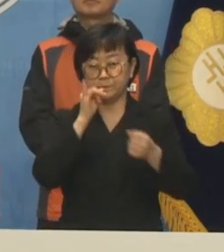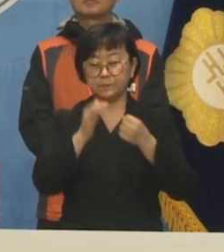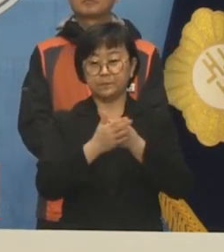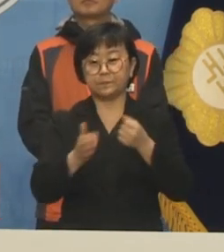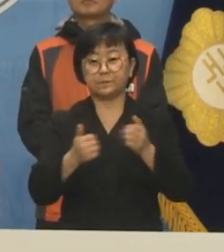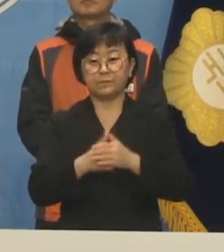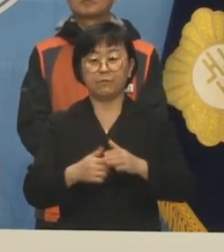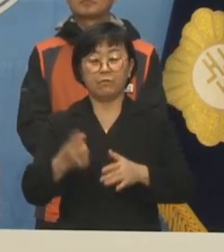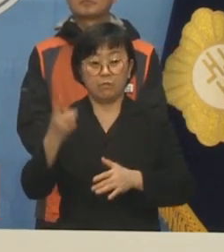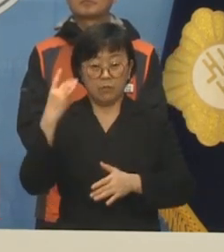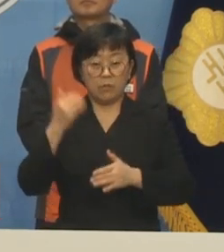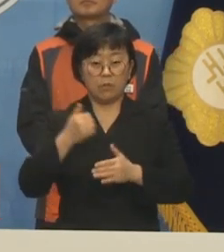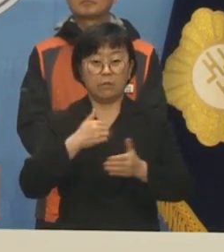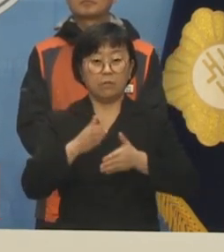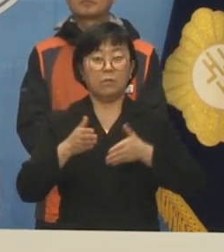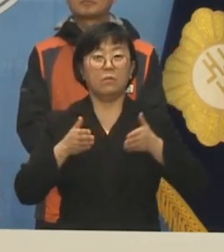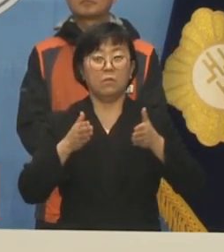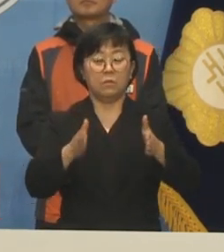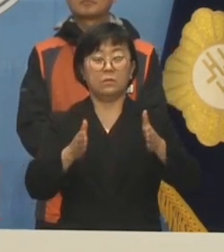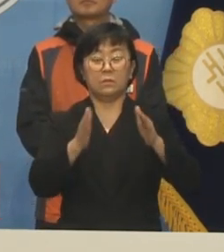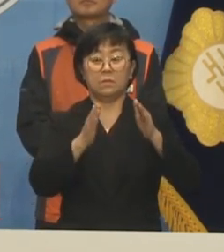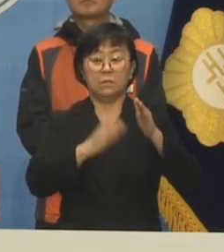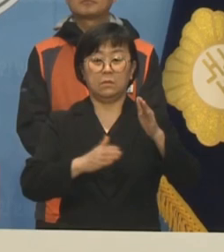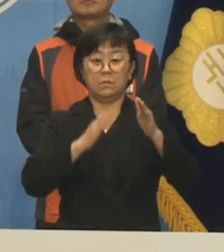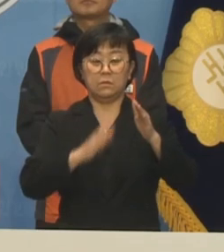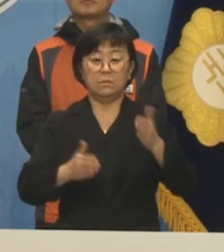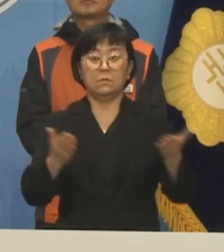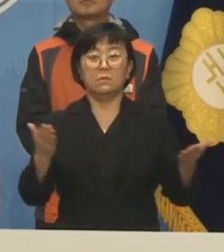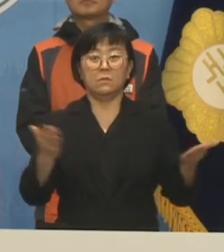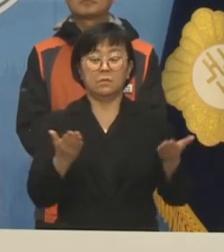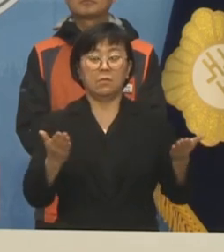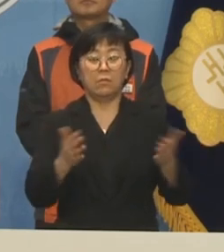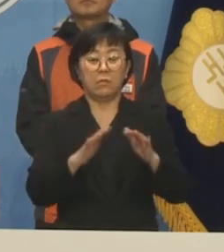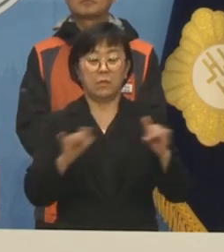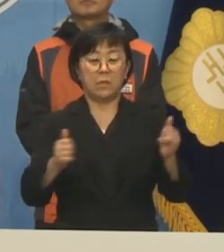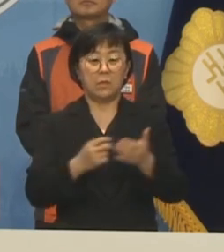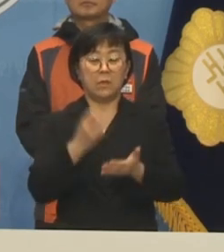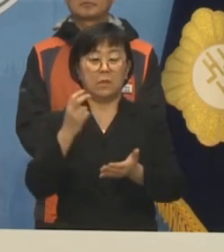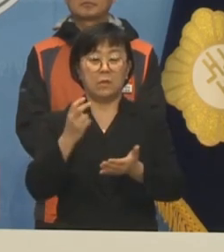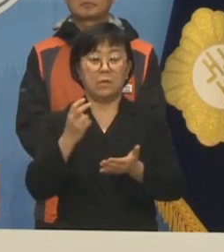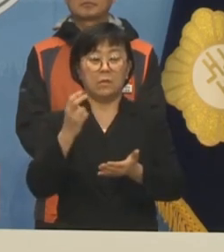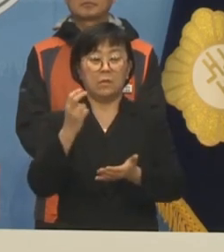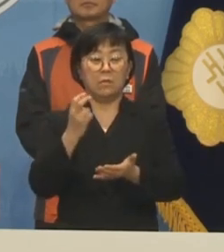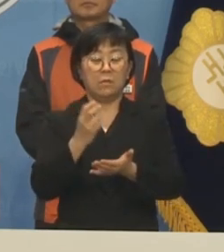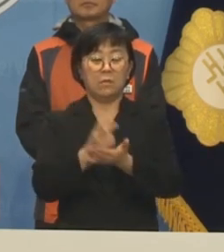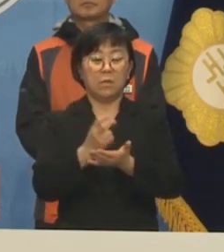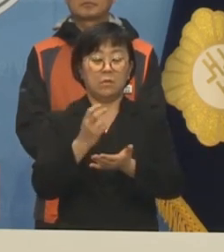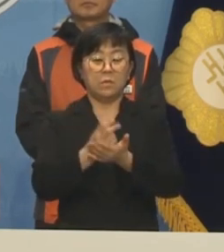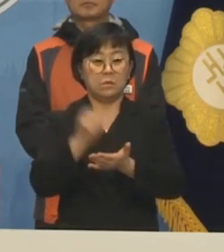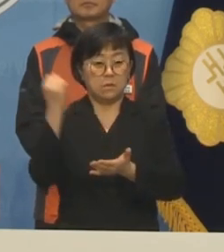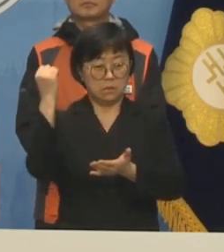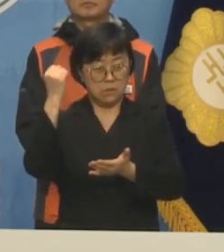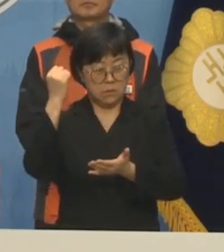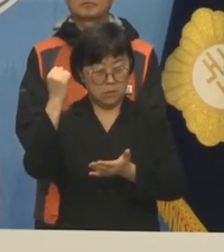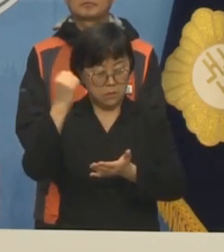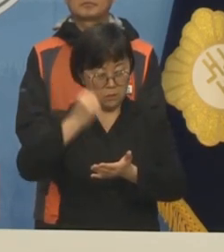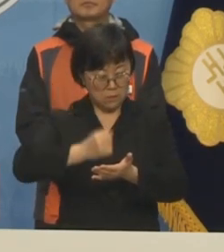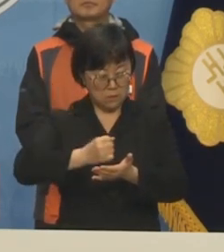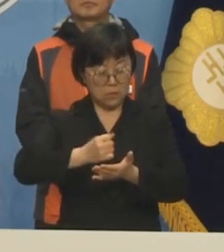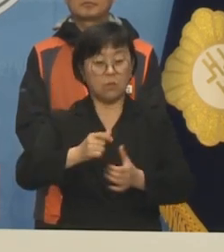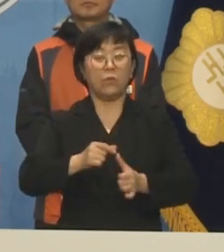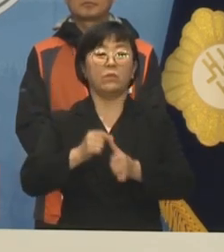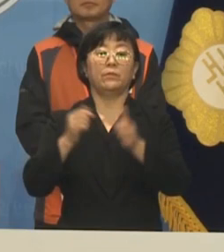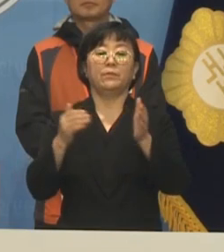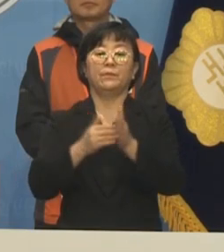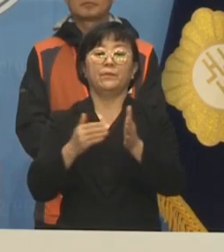인해서 원래 도로공사 직원인데 법을 어겨서 이 사람들이 저희들을 고용을 했습니다. 그래서